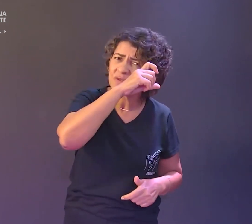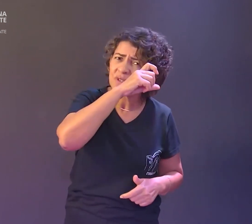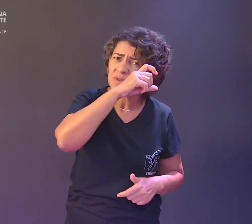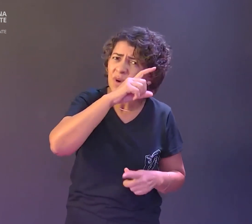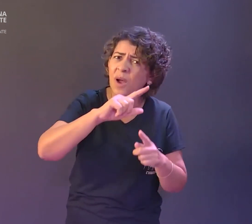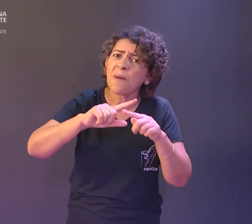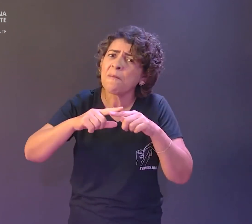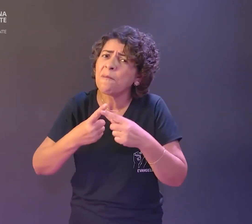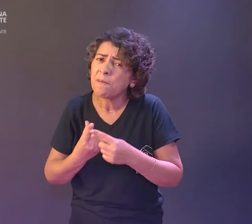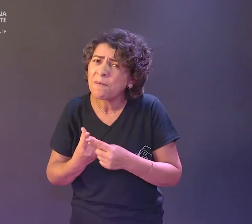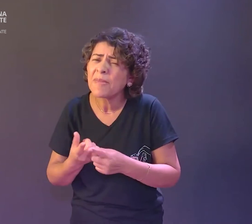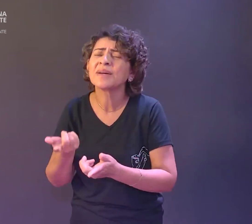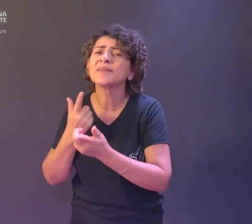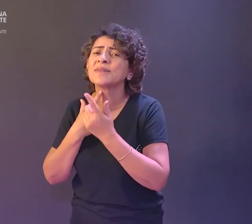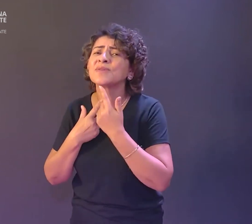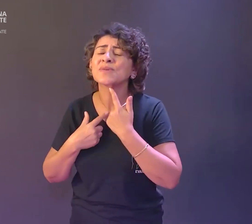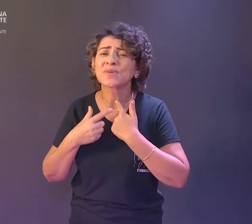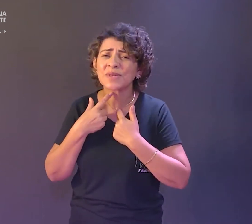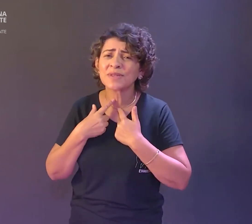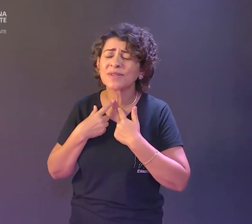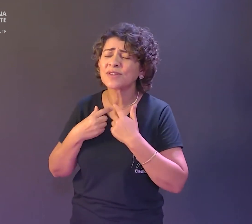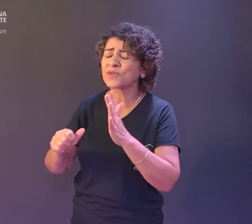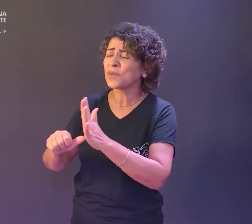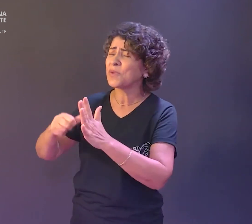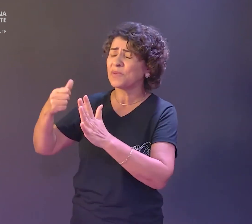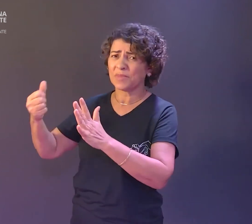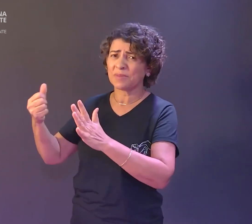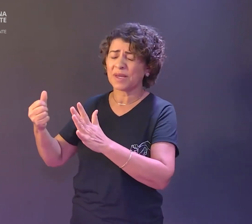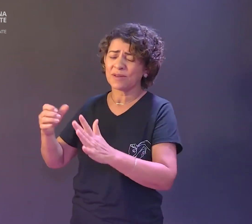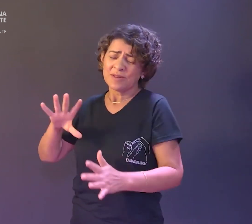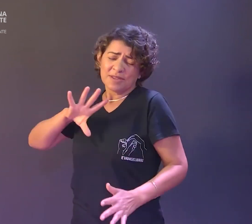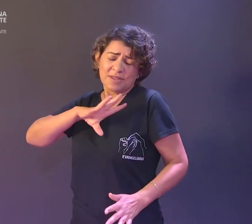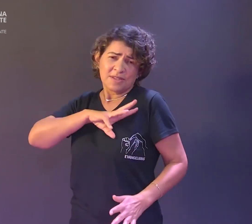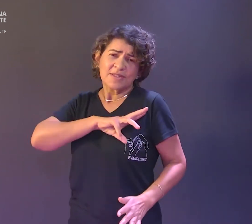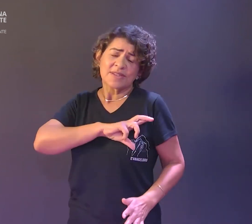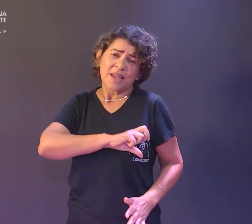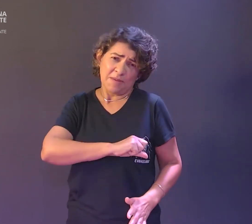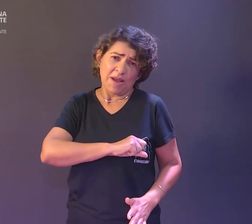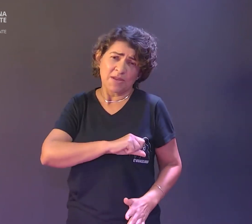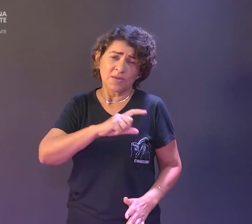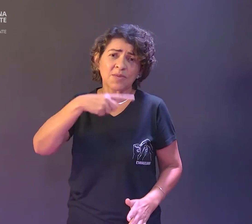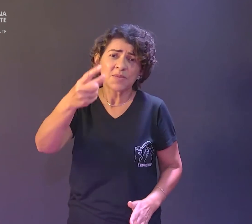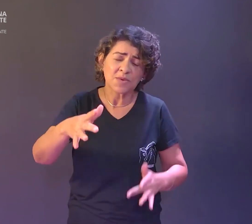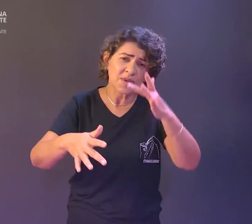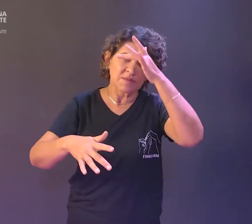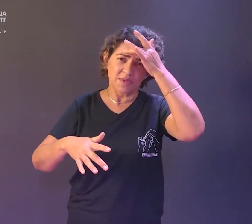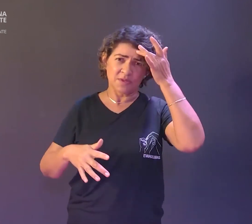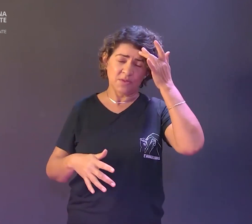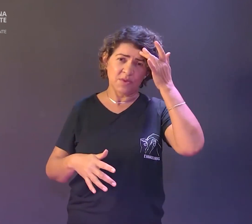seja o desejo de ser amado ou amada por alguém. Talvez seu ídolo seja um time de futebol